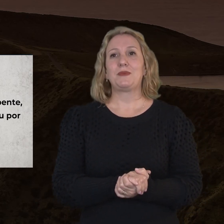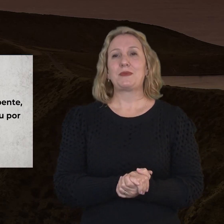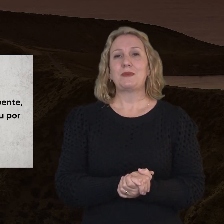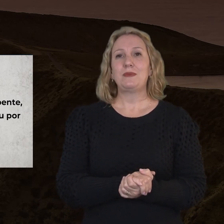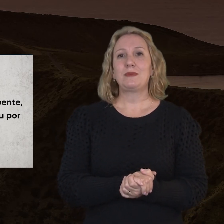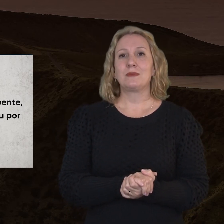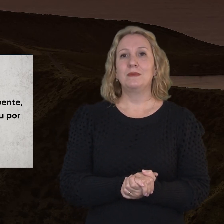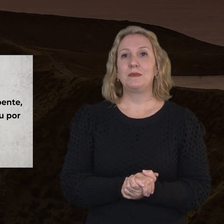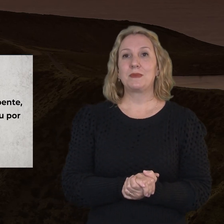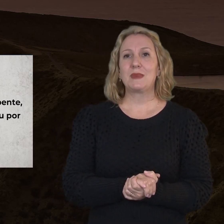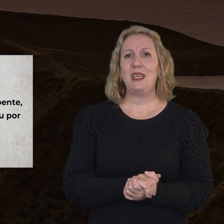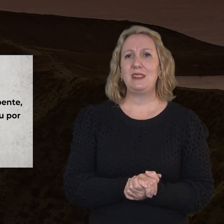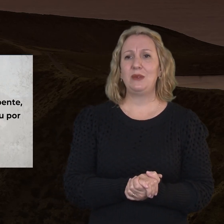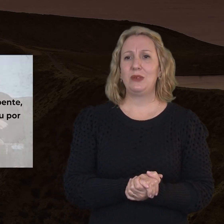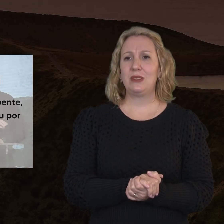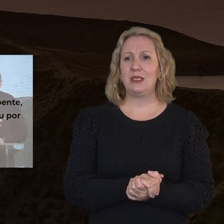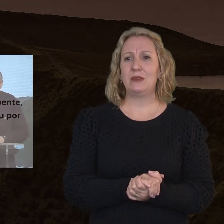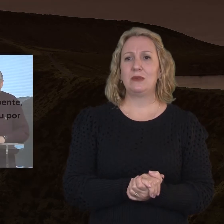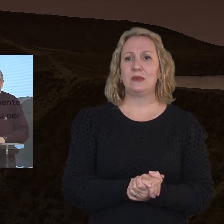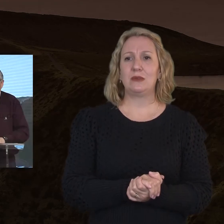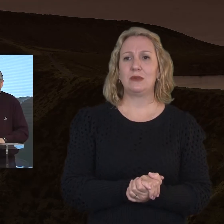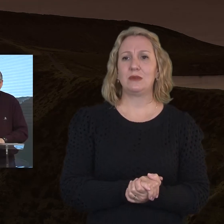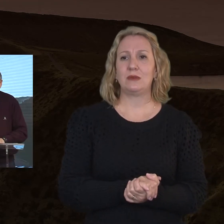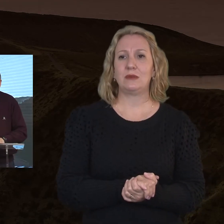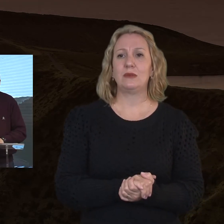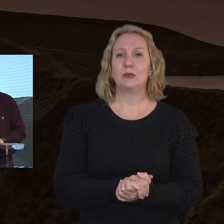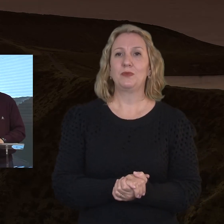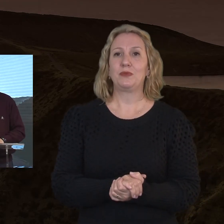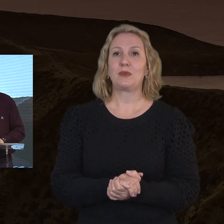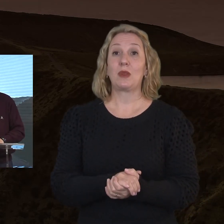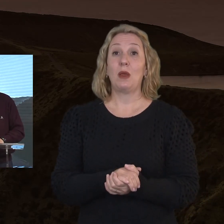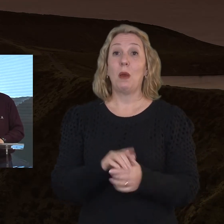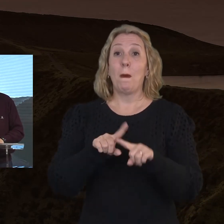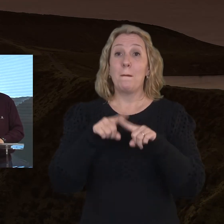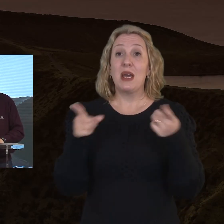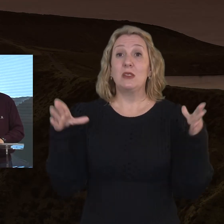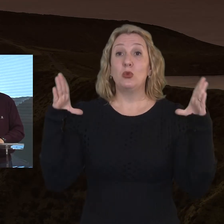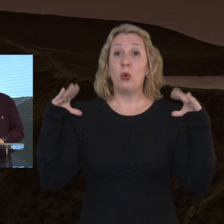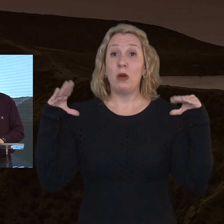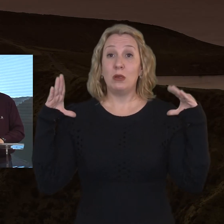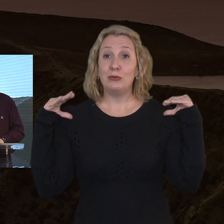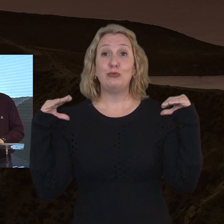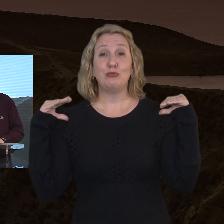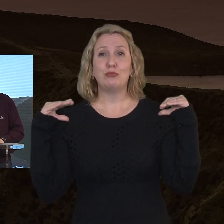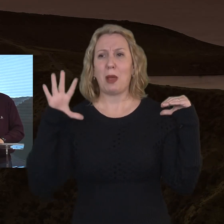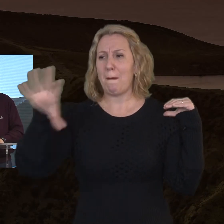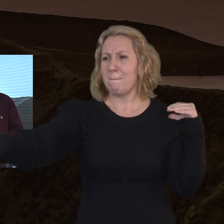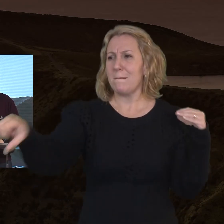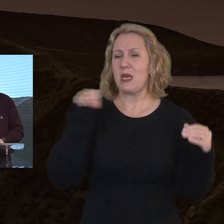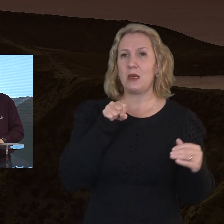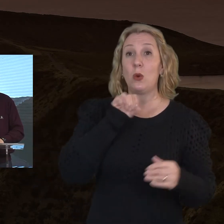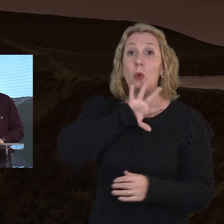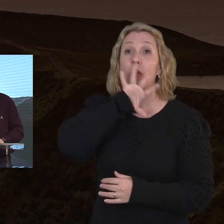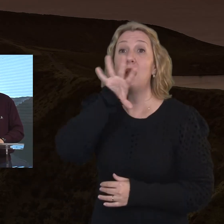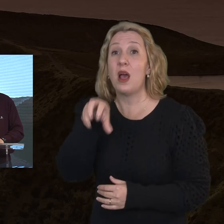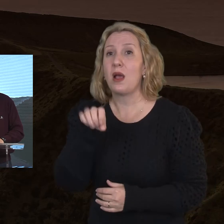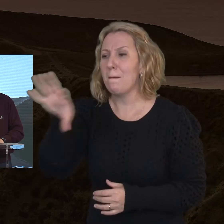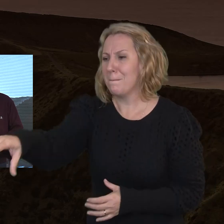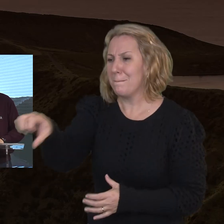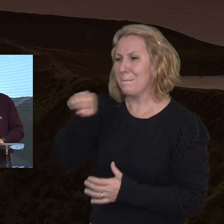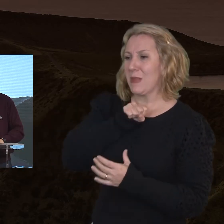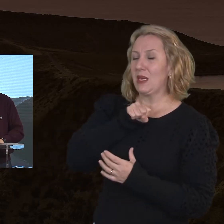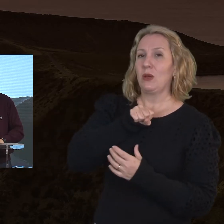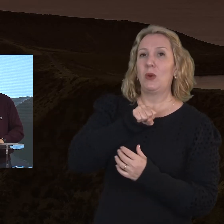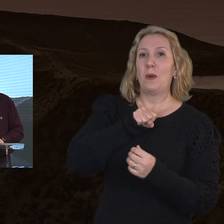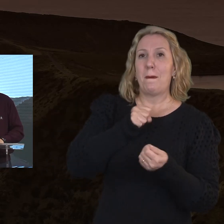aleluia já acabou a grande tribulação daí deus vai dizer chega mas